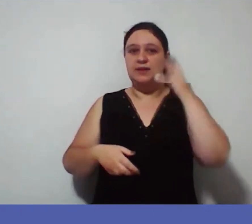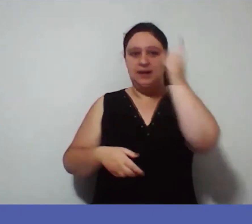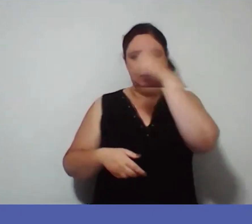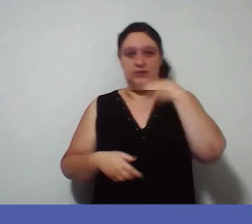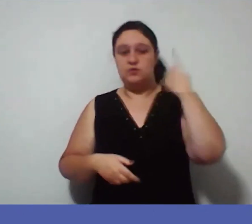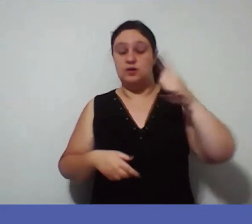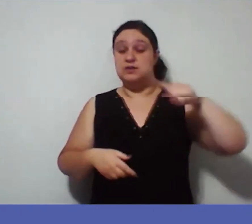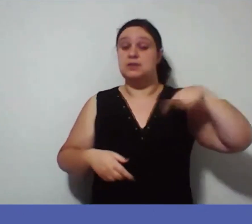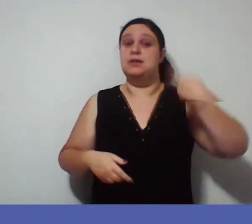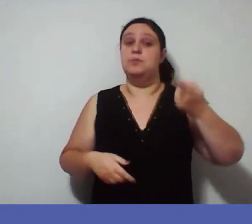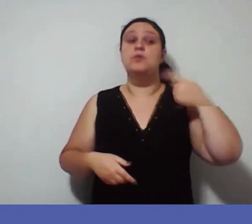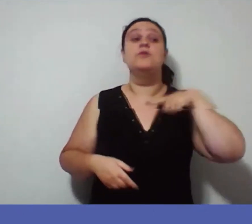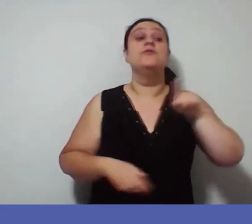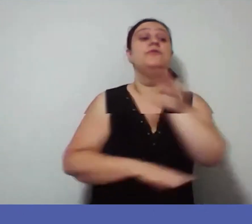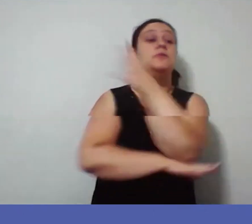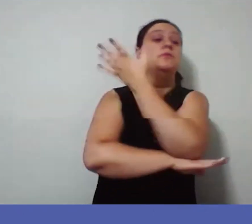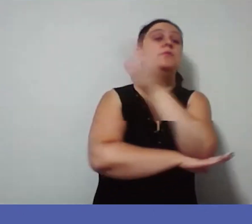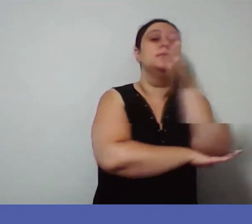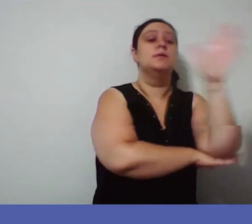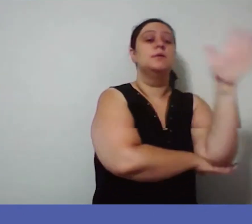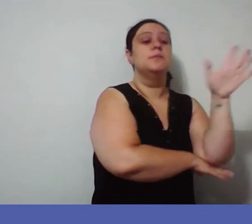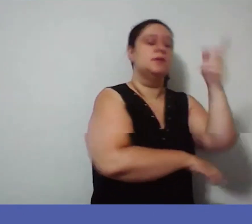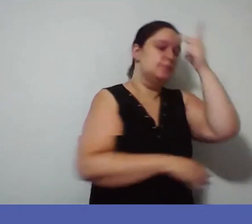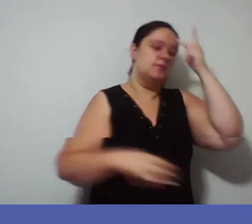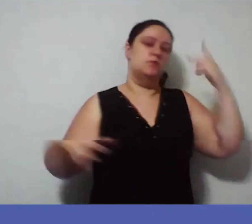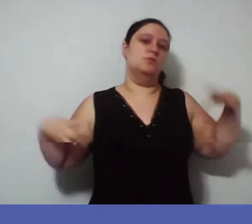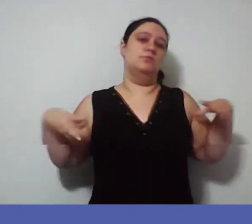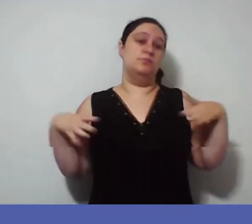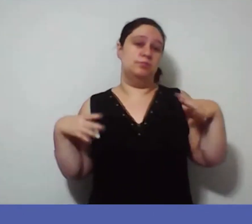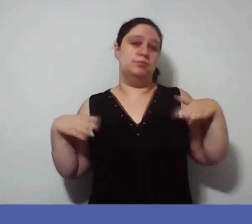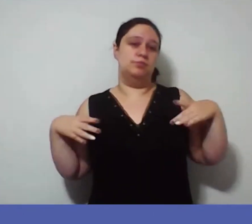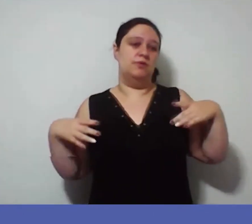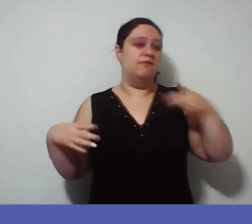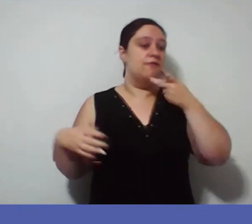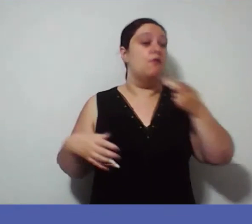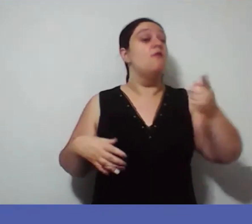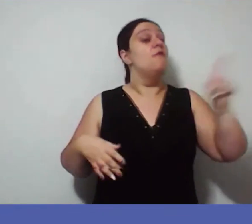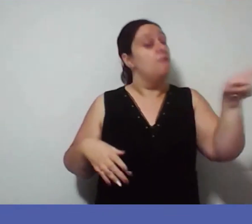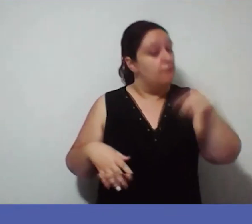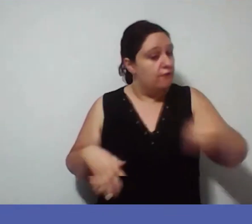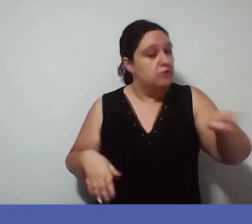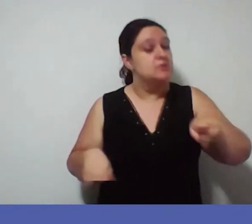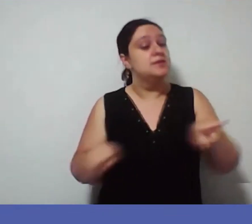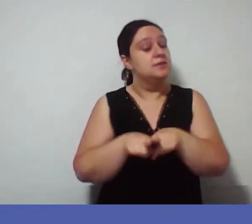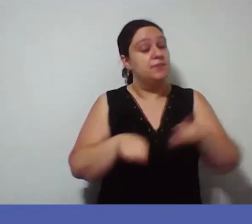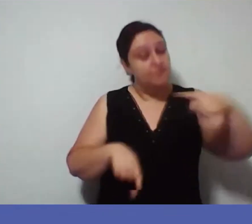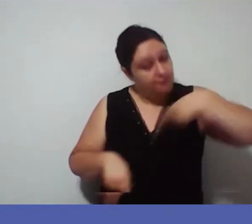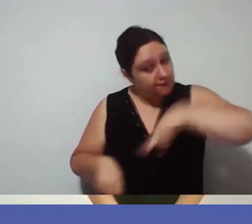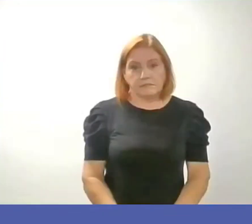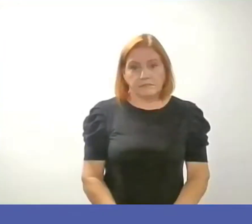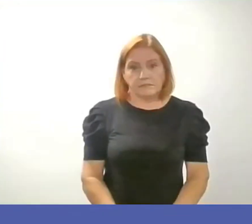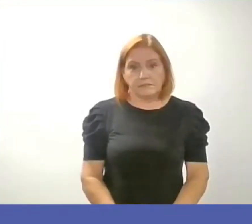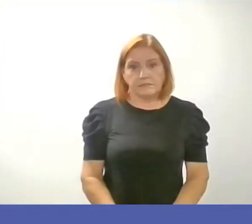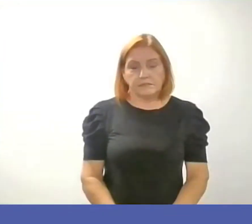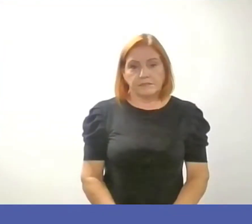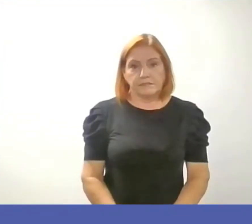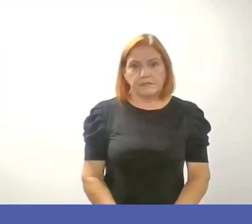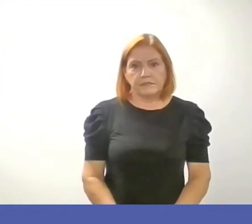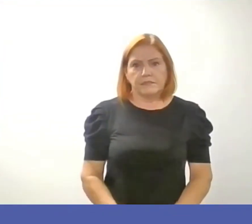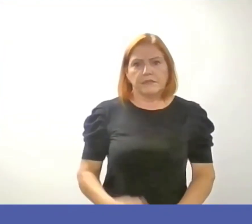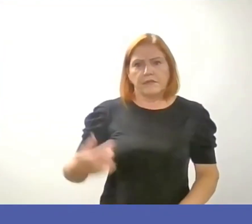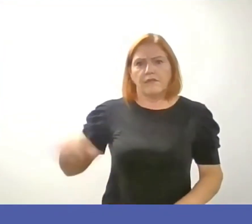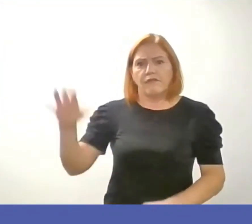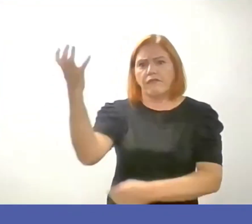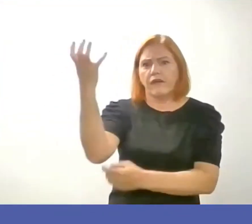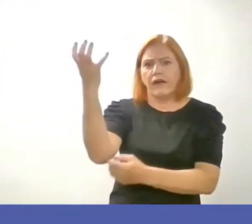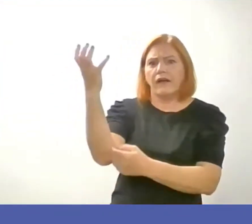estavam desocupados, e disse-lhes: ide vós também para a vinha, e vos darei o que for justo.